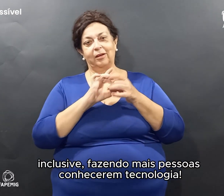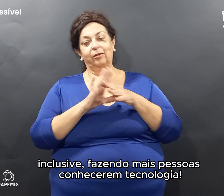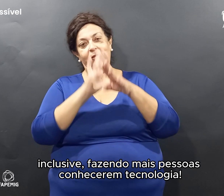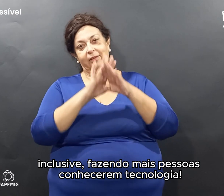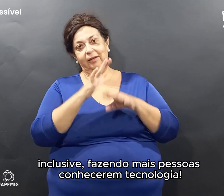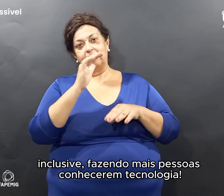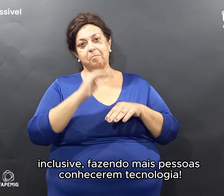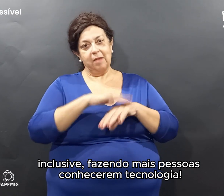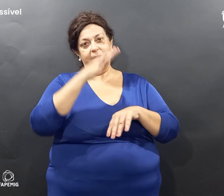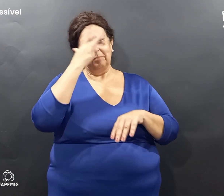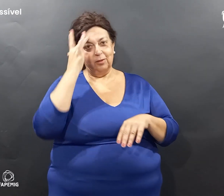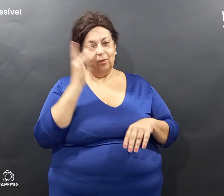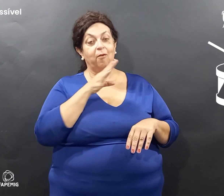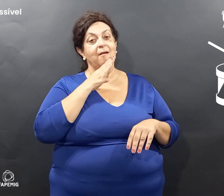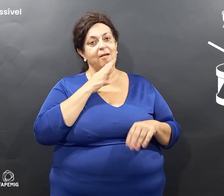conhecer tecnologia.